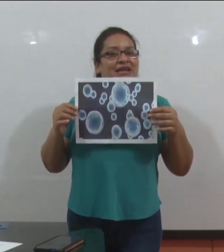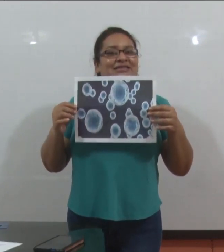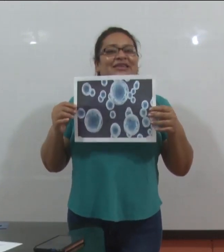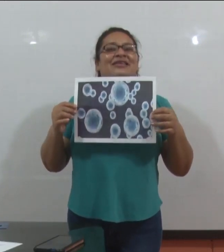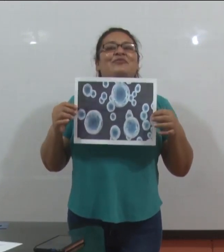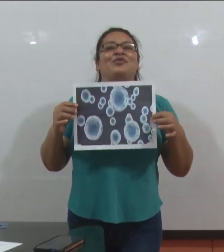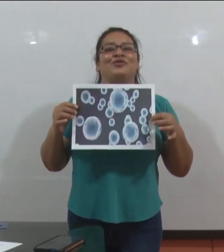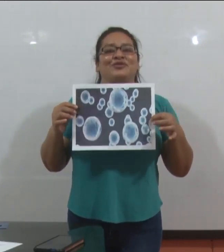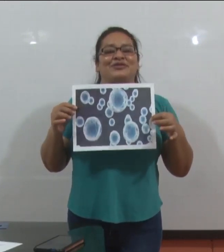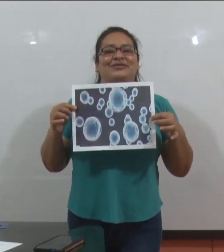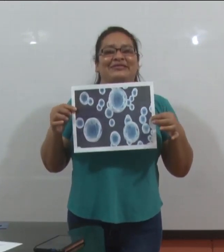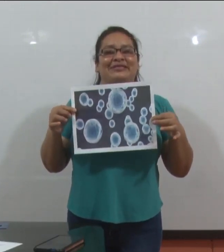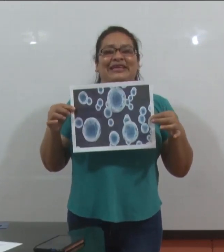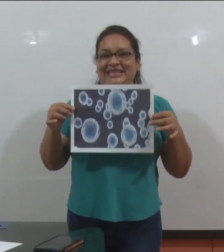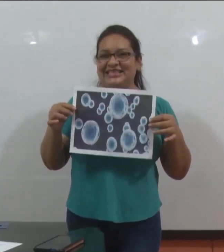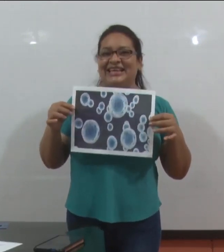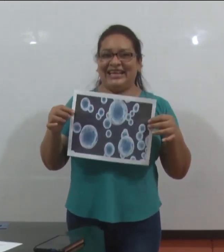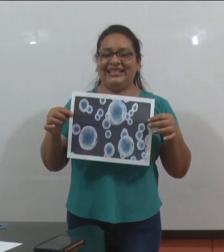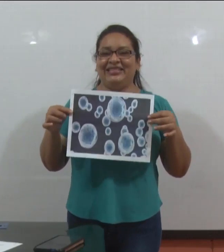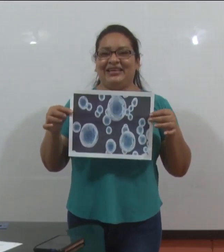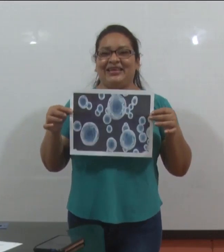fácil reproducción. Excelente.